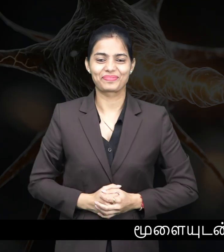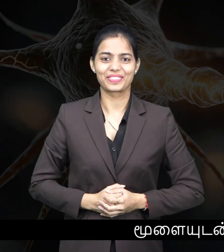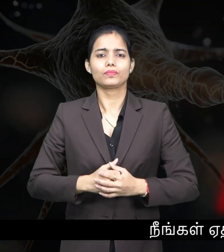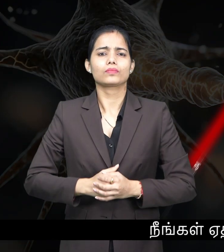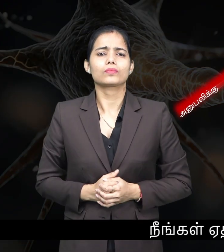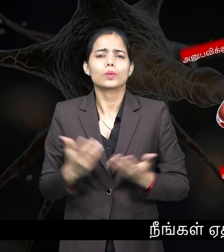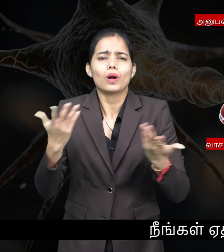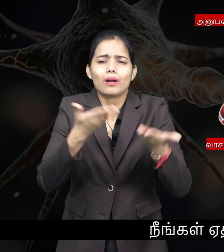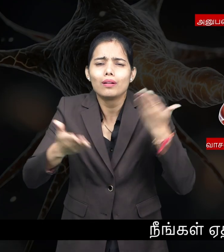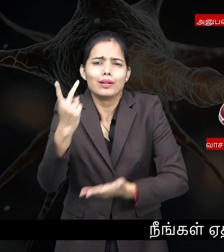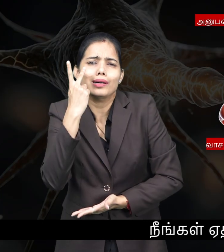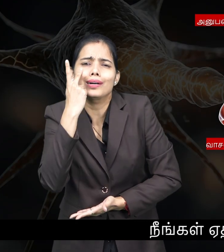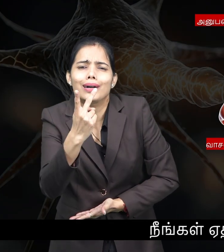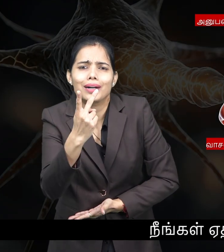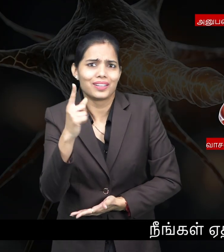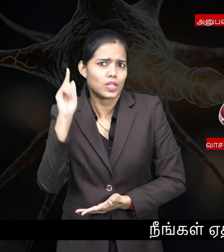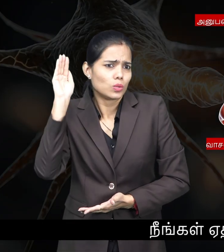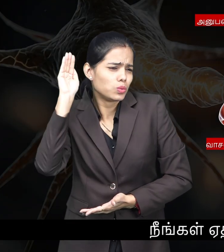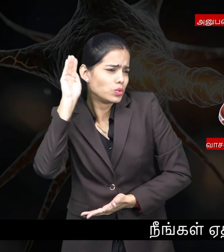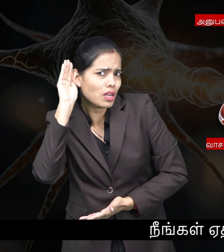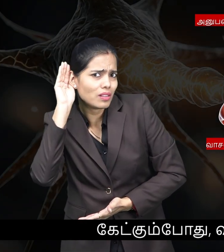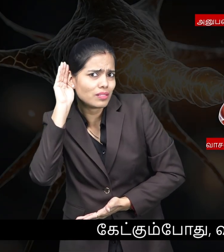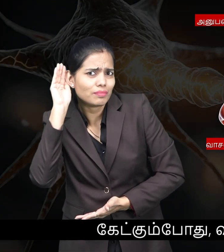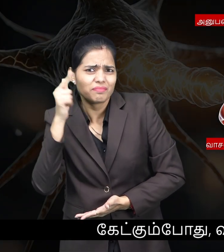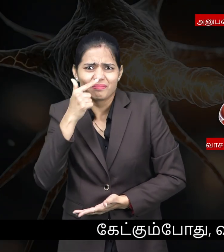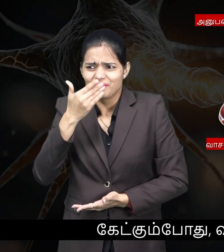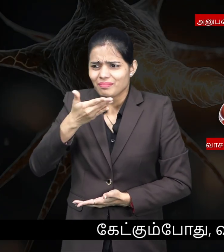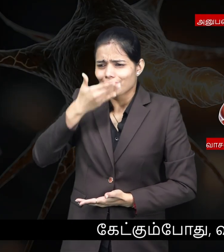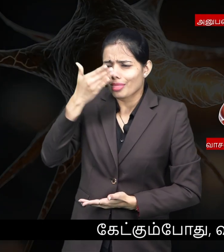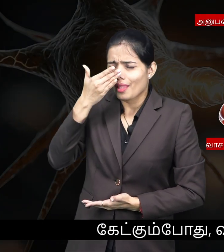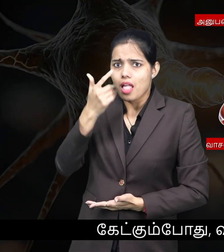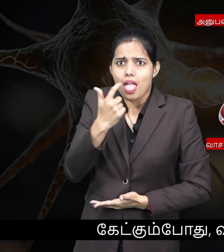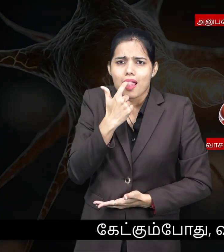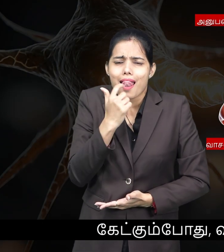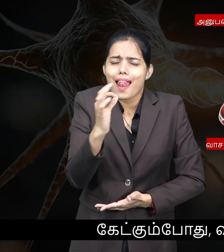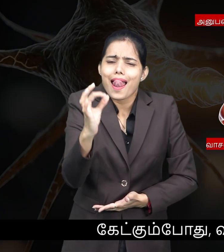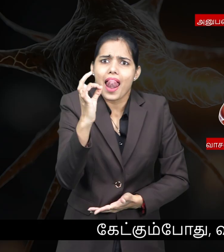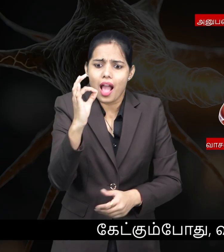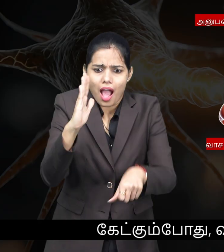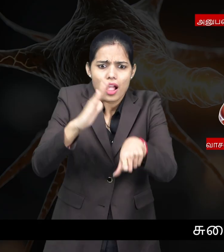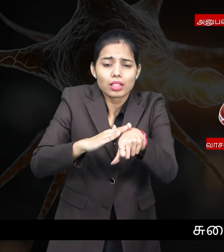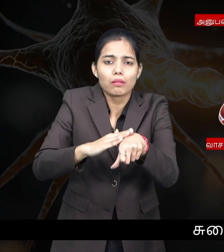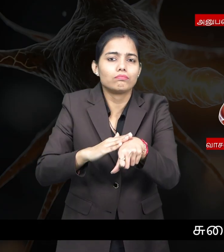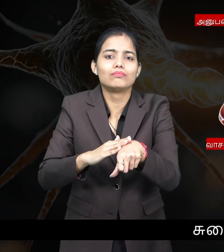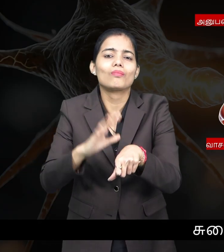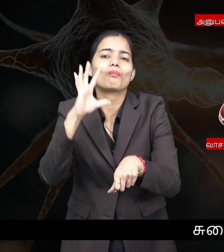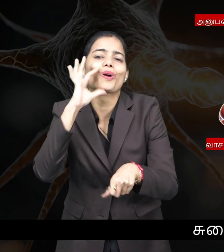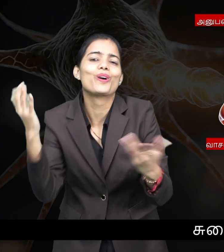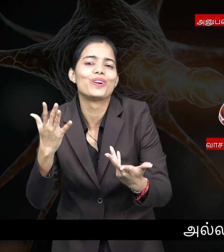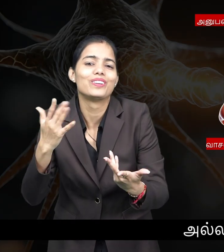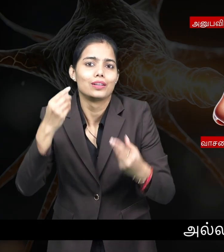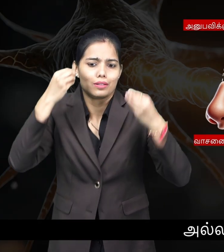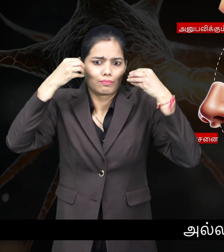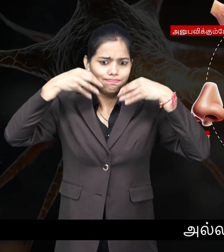இணைக்கப்பட்டுள்ளன. நீங்கள் ஏதாவது பார்க்கும் போது, கேட்கும் போது, வாசனை அனுபவிக்கும் போது, சுவை உணரும்